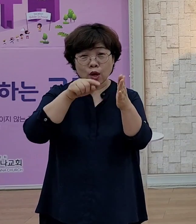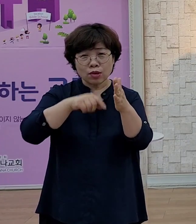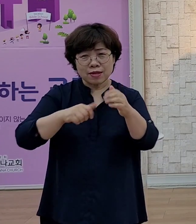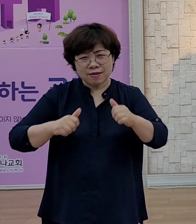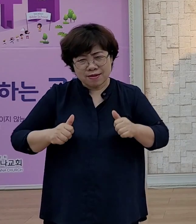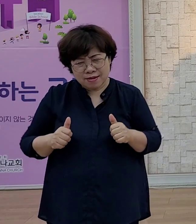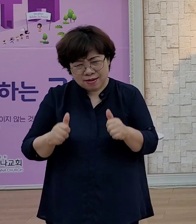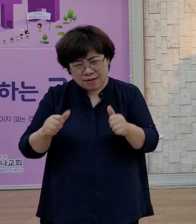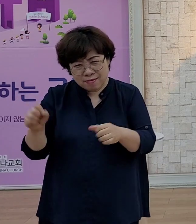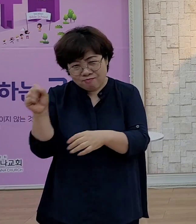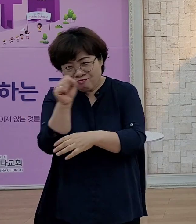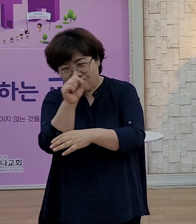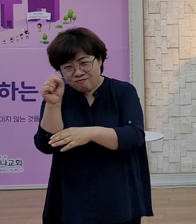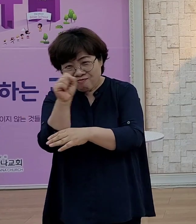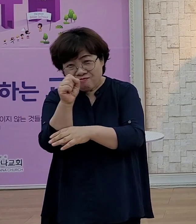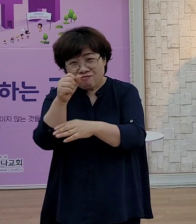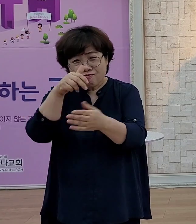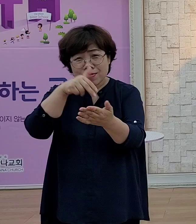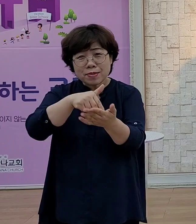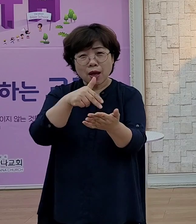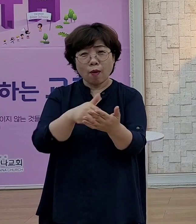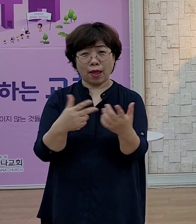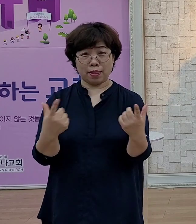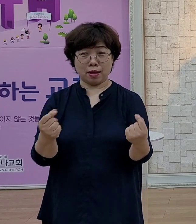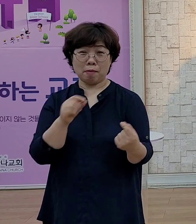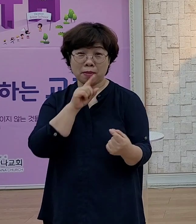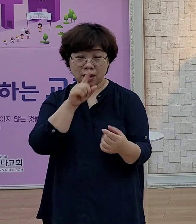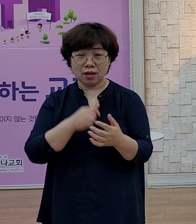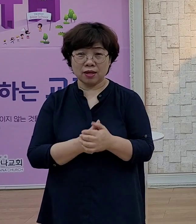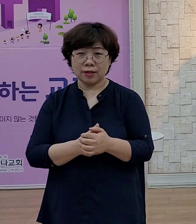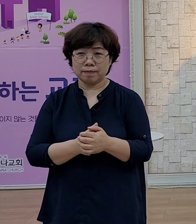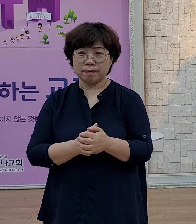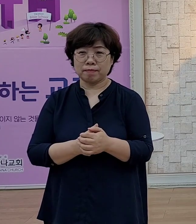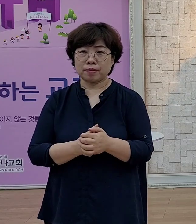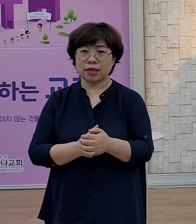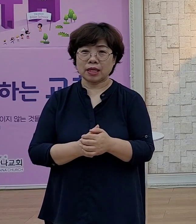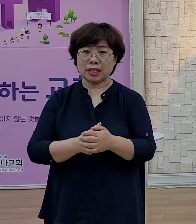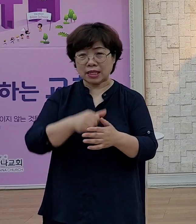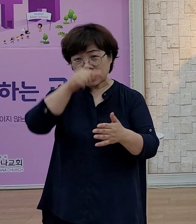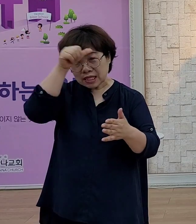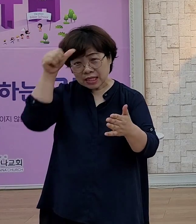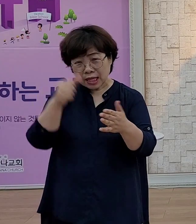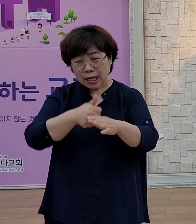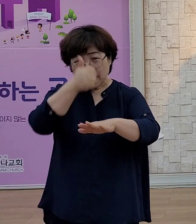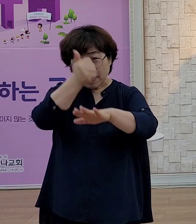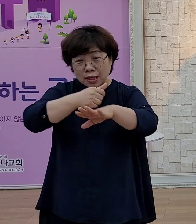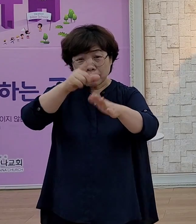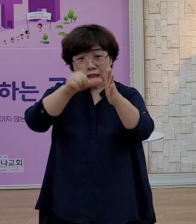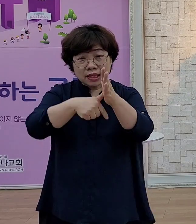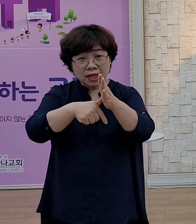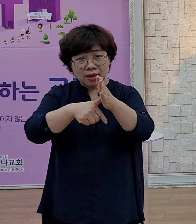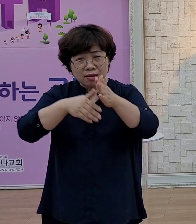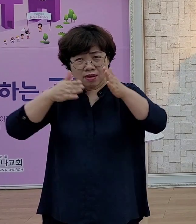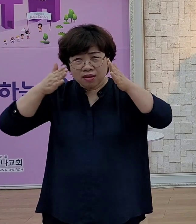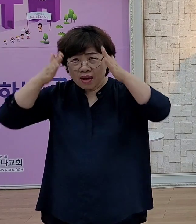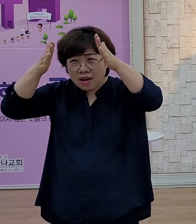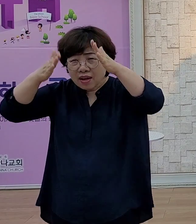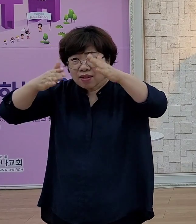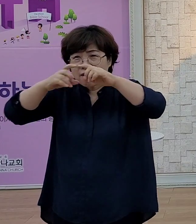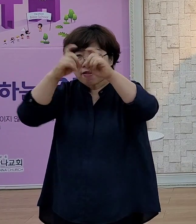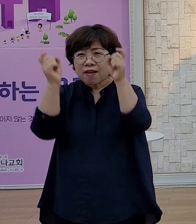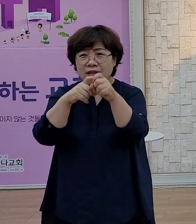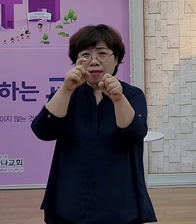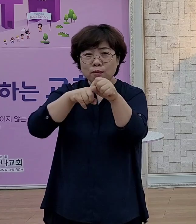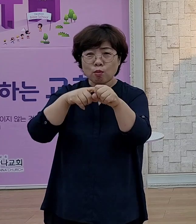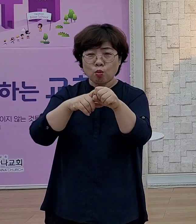열심히 차를 몰고 운전하고 있습니다. 인생의 그 종착점을 향해서 우리 한 사람 한 사람 다